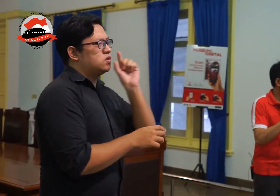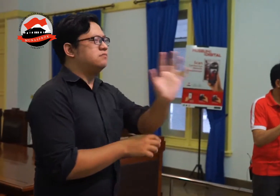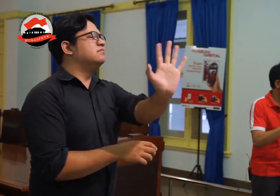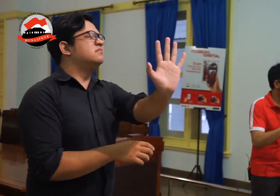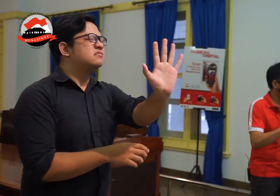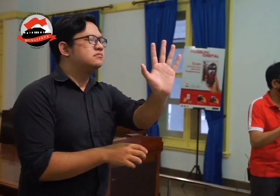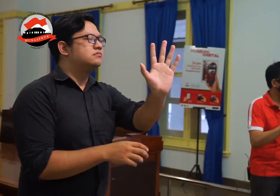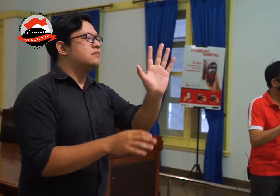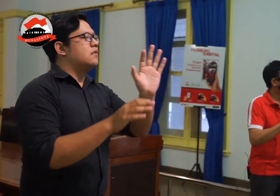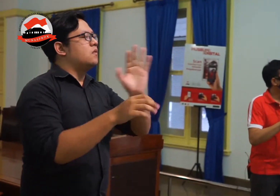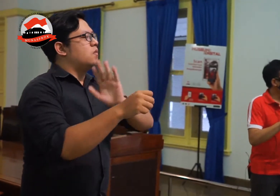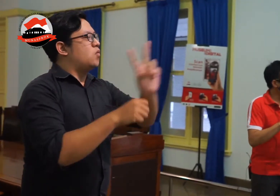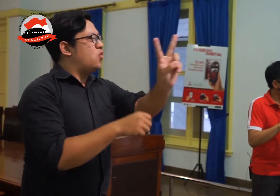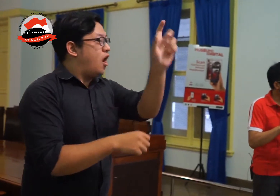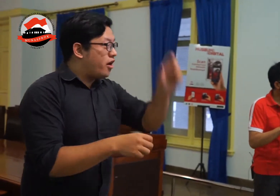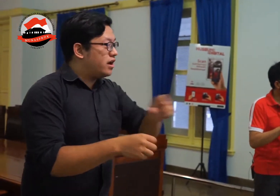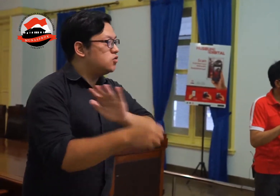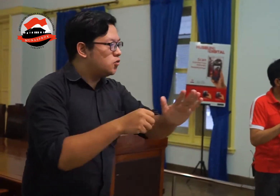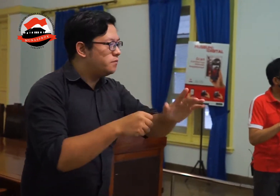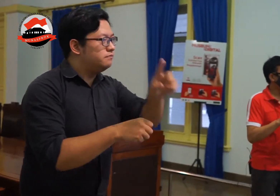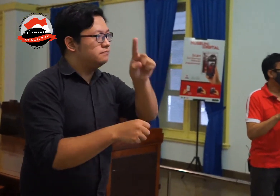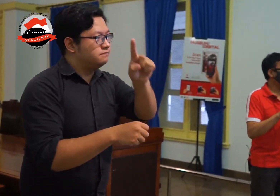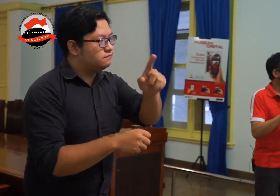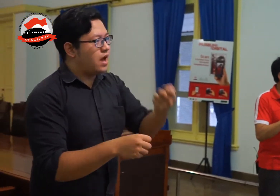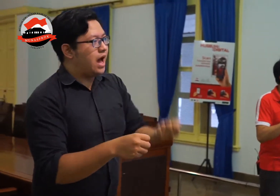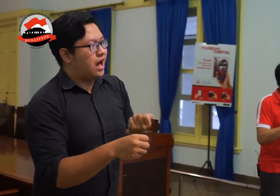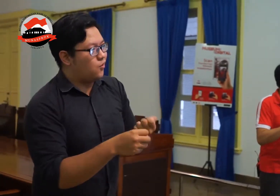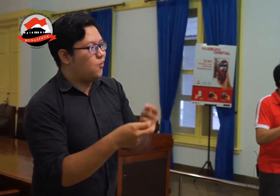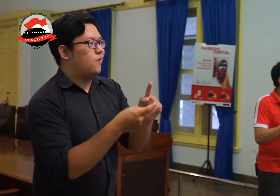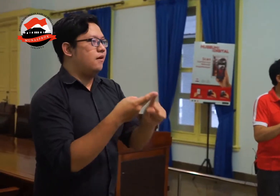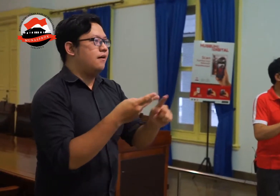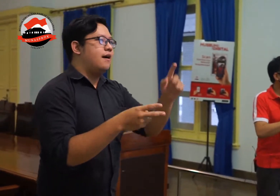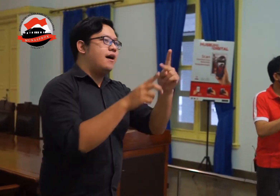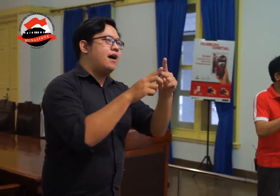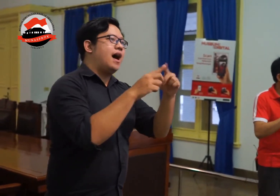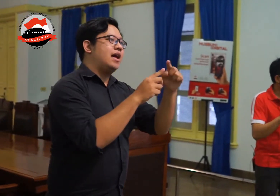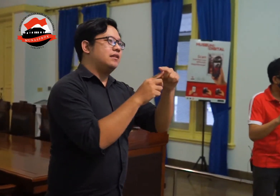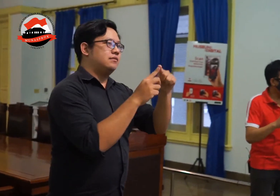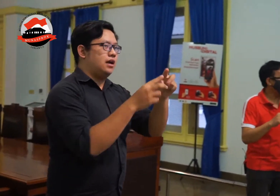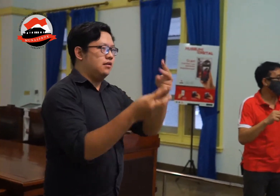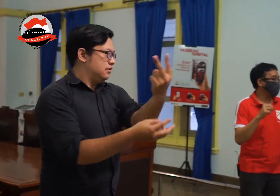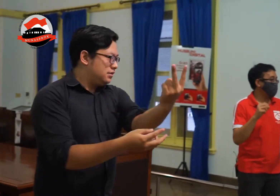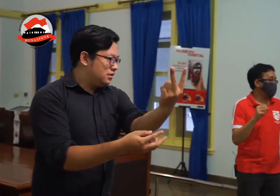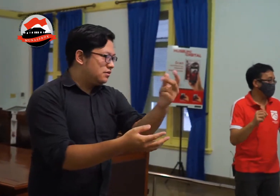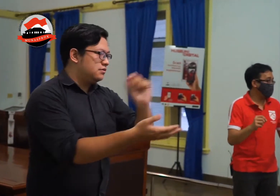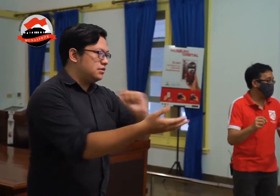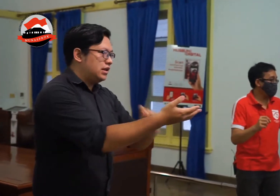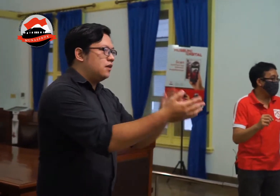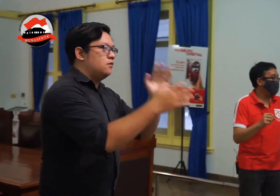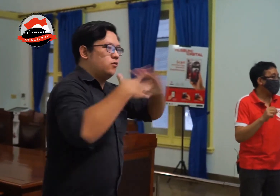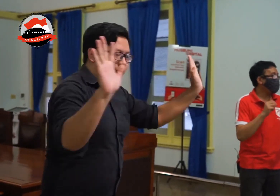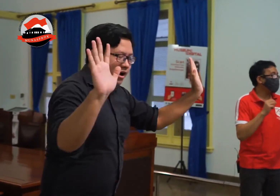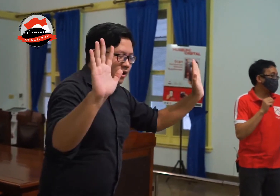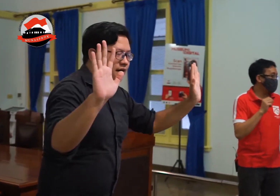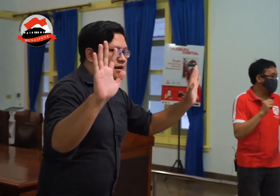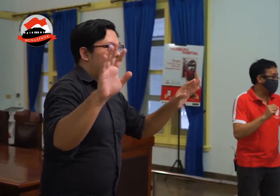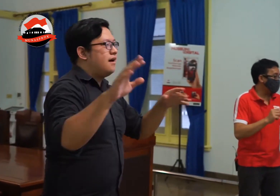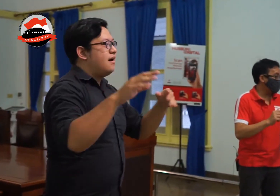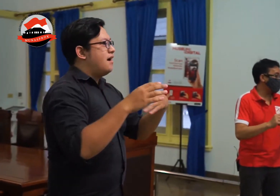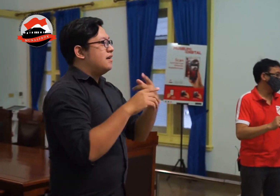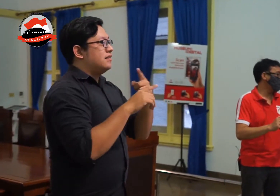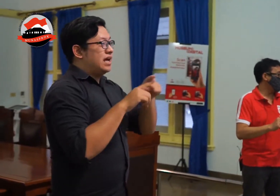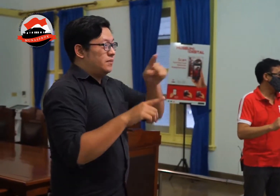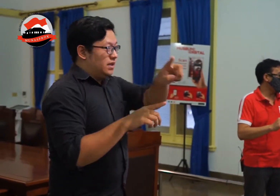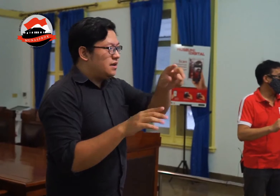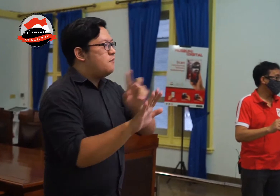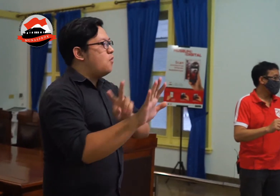dua orang saja, Bung Karno dan Bung Hatta yang menandatangani naskah proklamasi atas nama